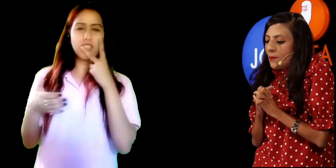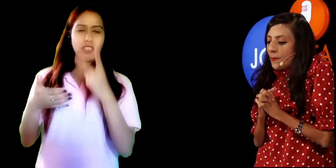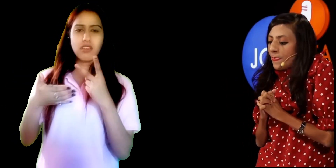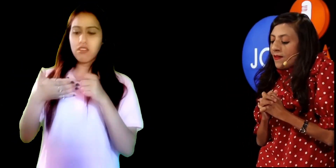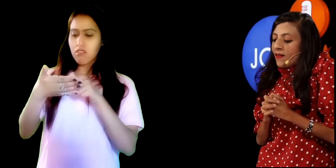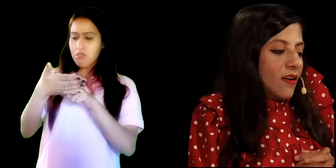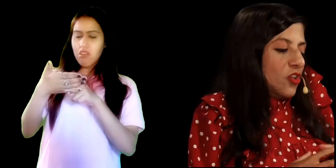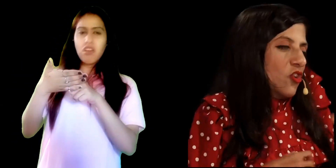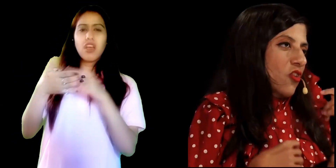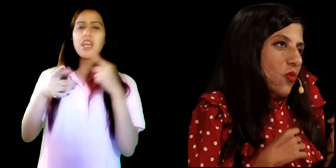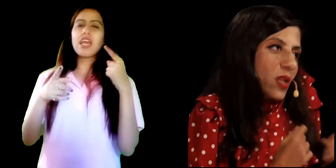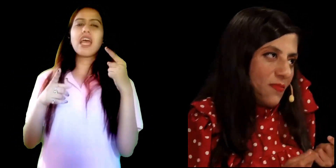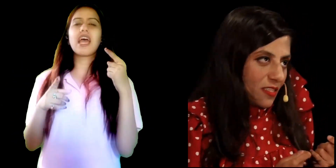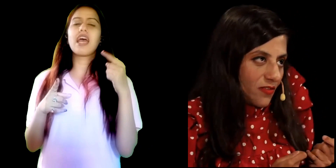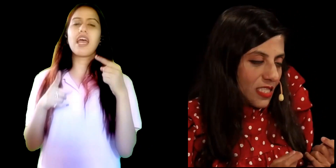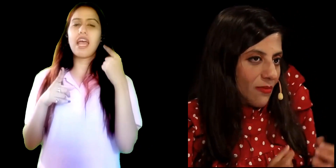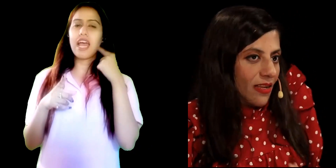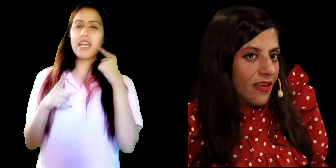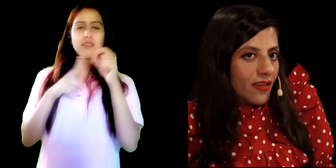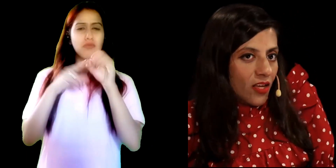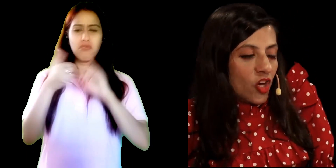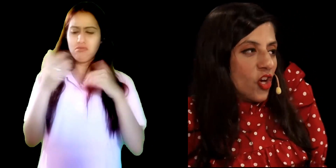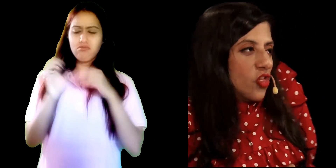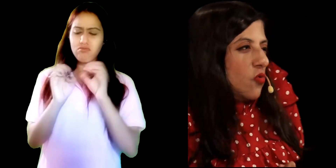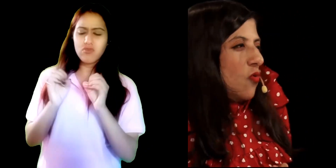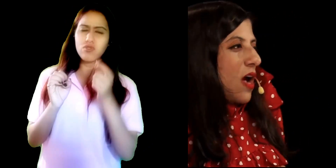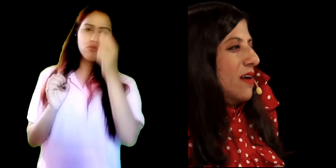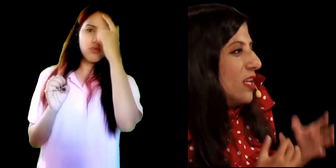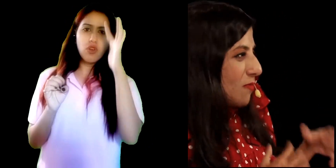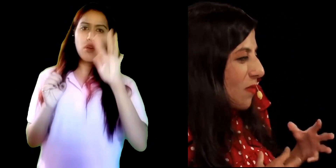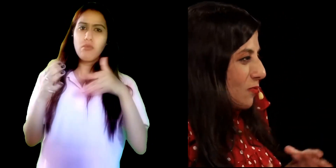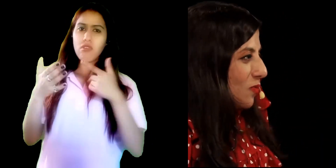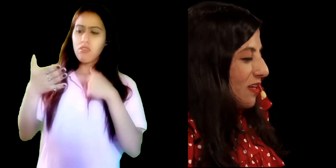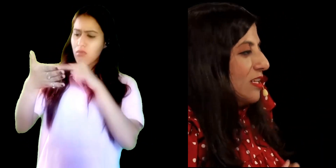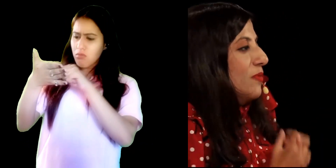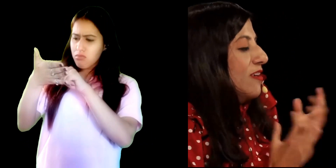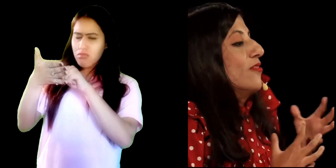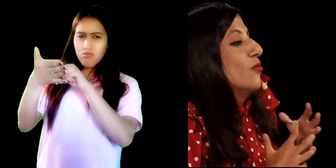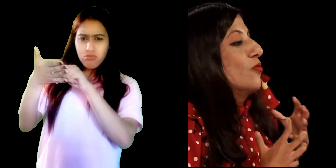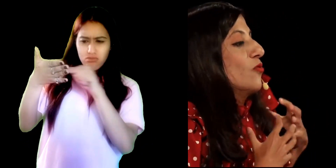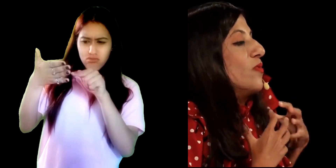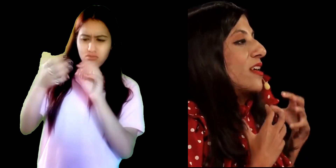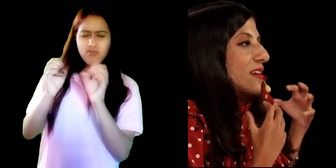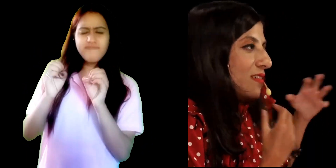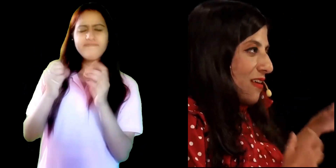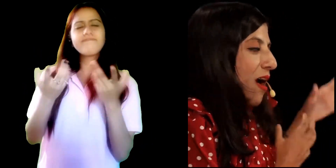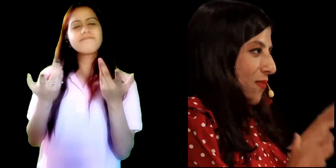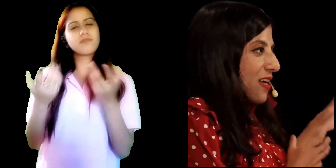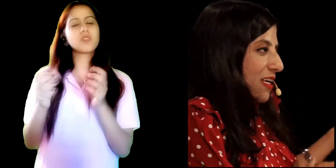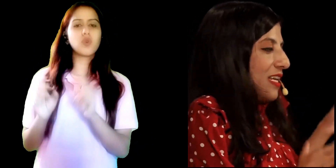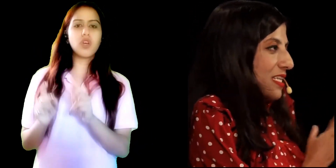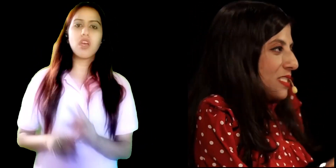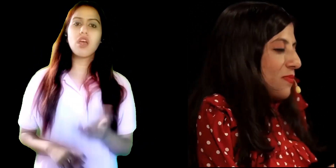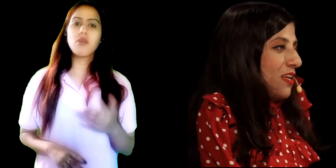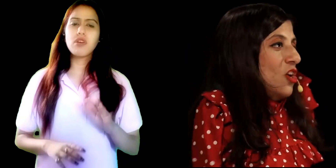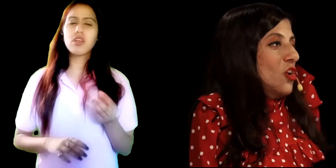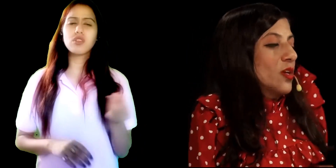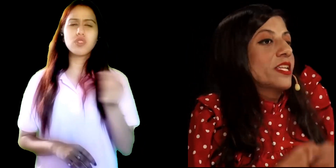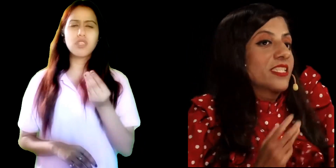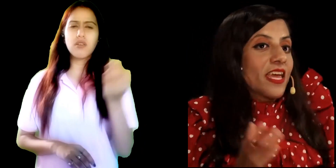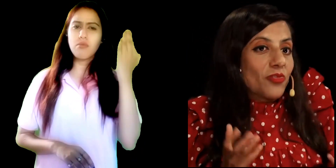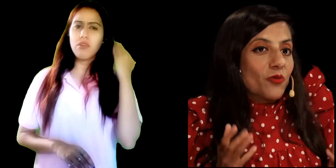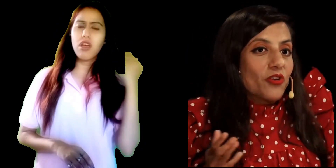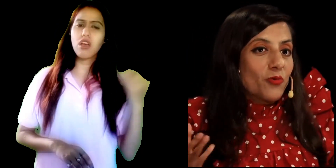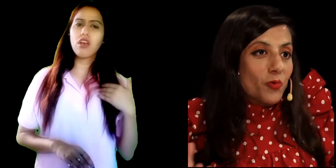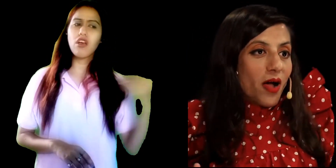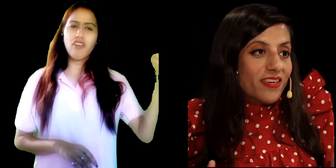कि उन्हें भी सर्विस नहीं मिली है। तो एंड मेरे माँ बाप को भी लगा कि बेटा तुम्हें अगर नाम आया है लिस्ट में तो